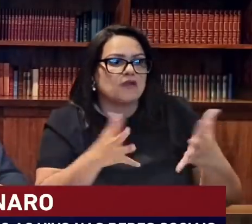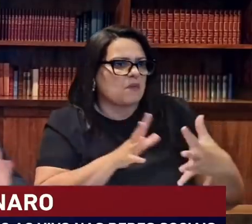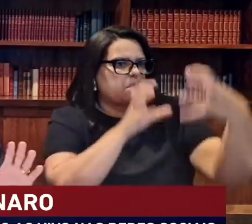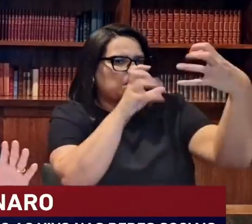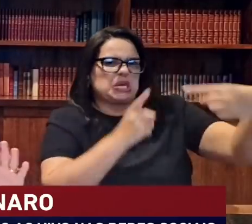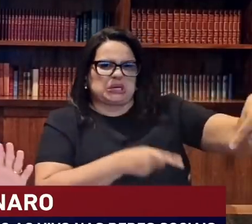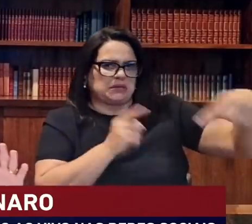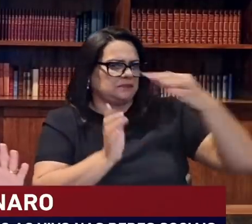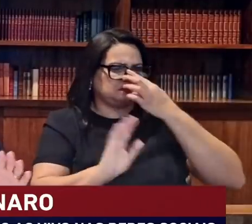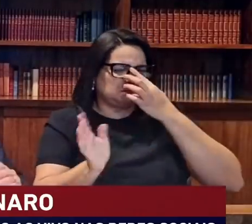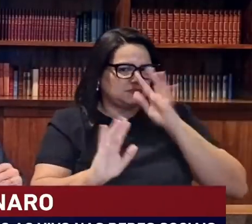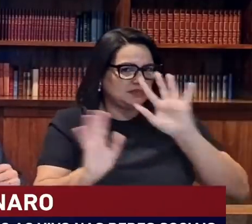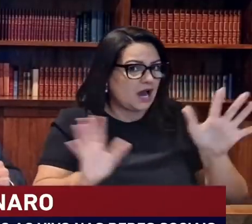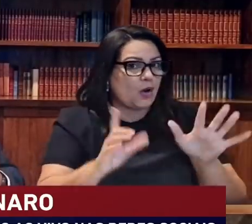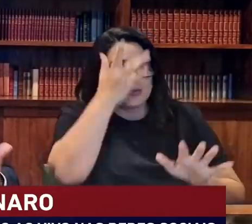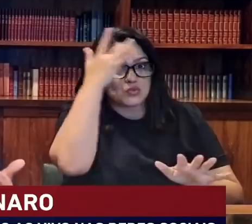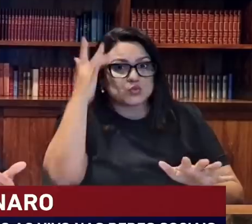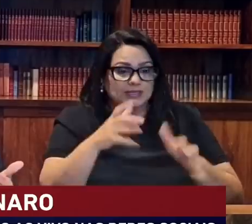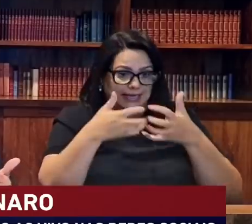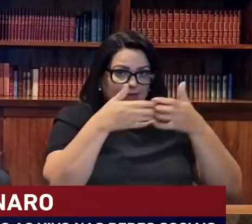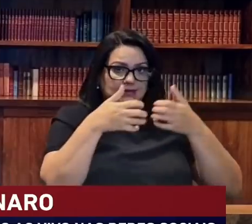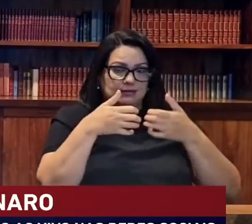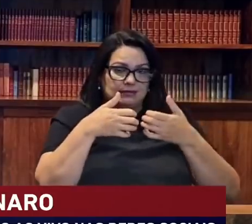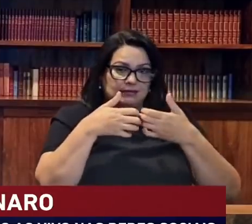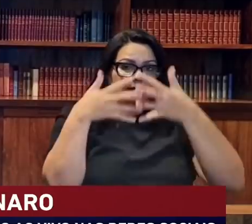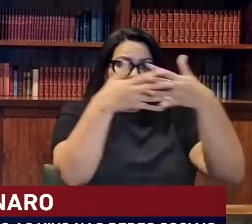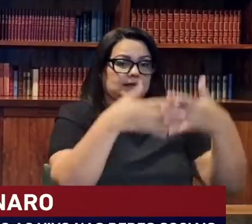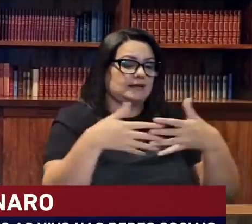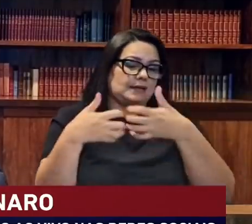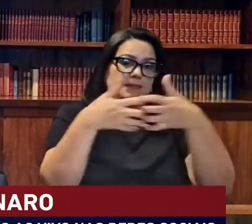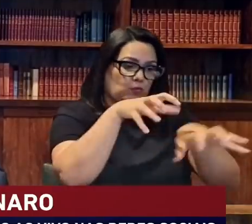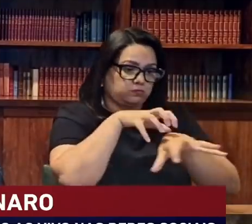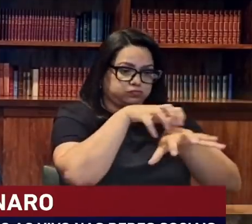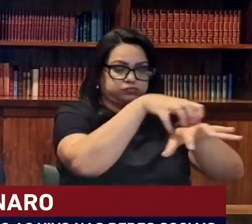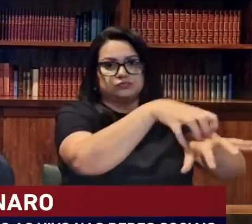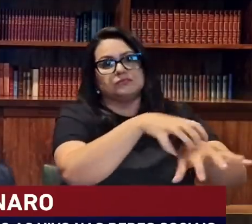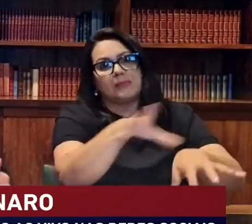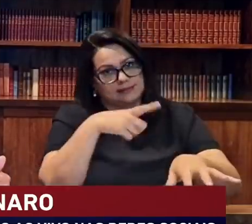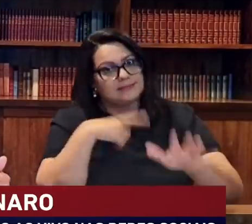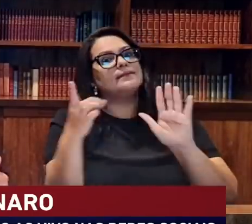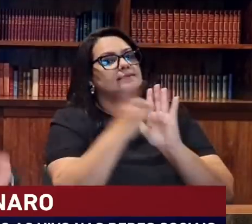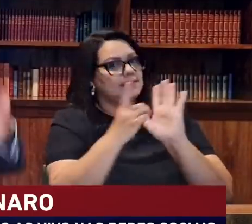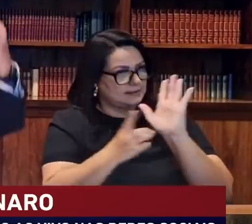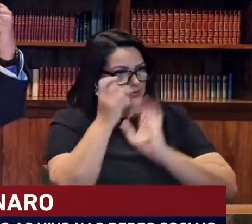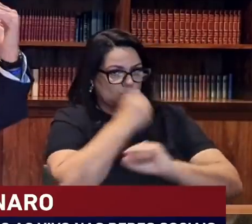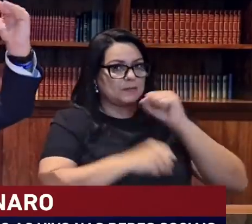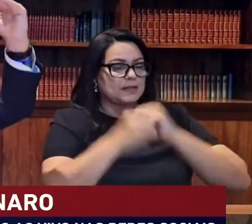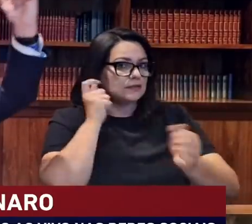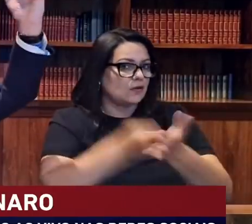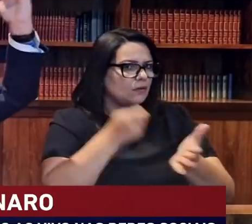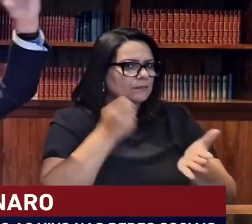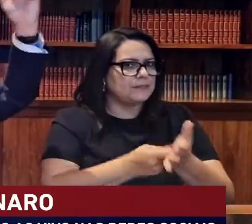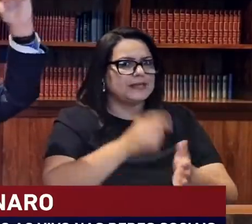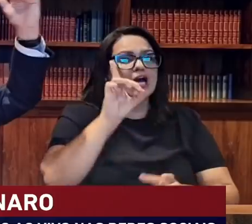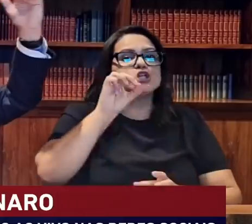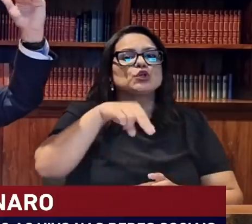posto nem com o tanqueiro. Mas temos um decreto nosso do ano passado que obriga os donos de posto, né, a botar o valor